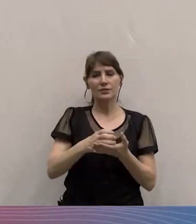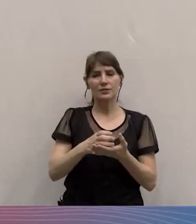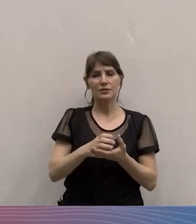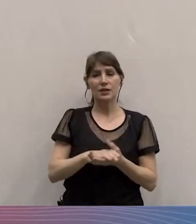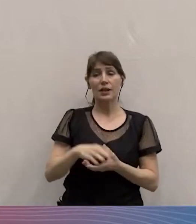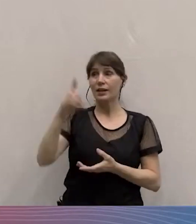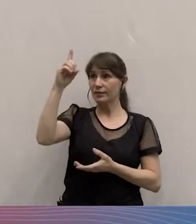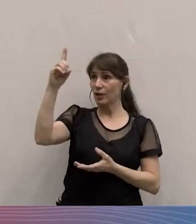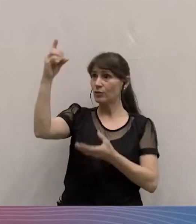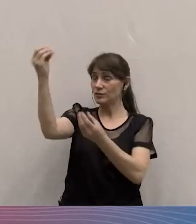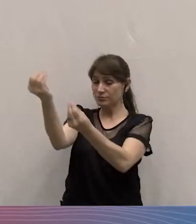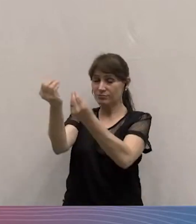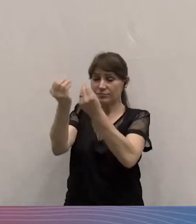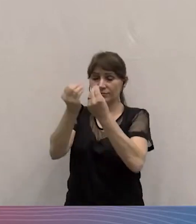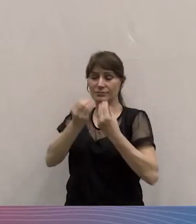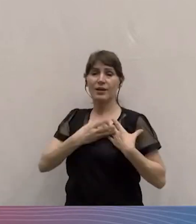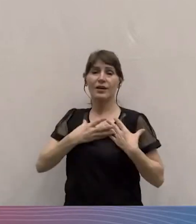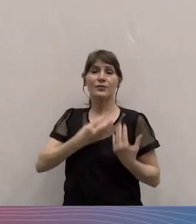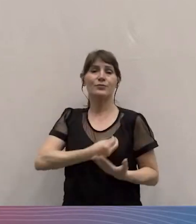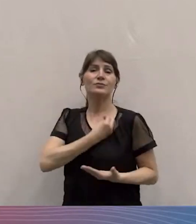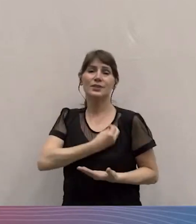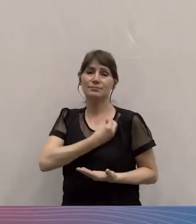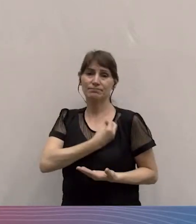Ele nos deu vida.